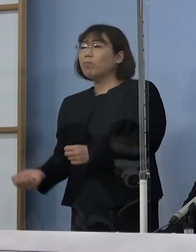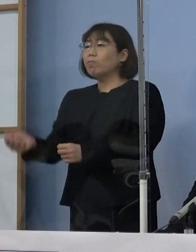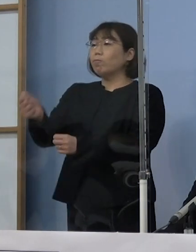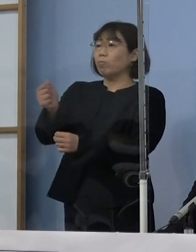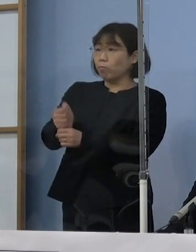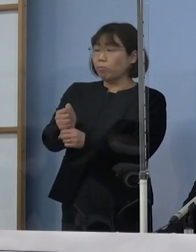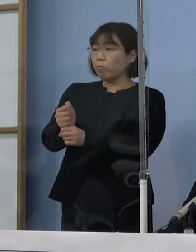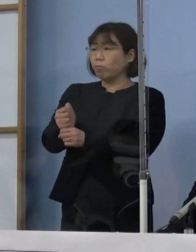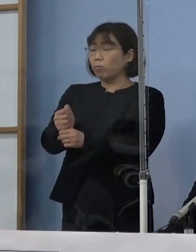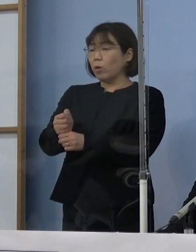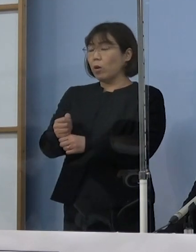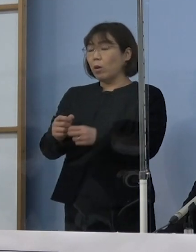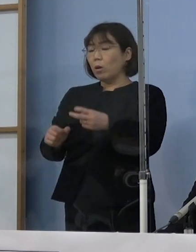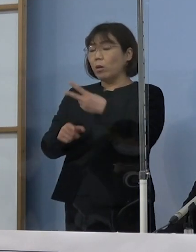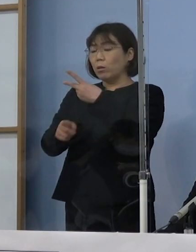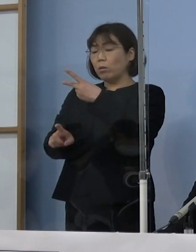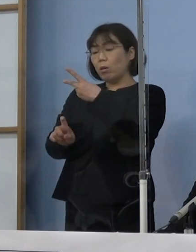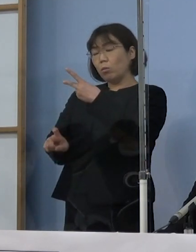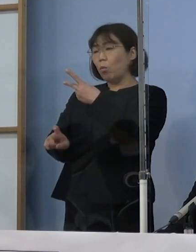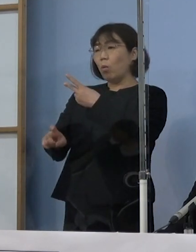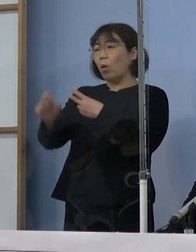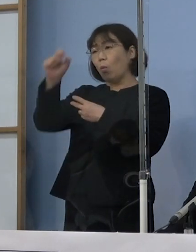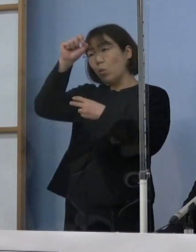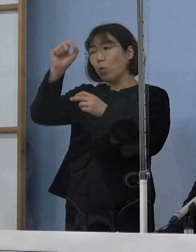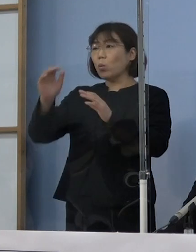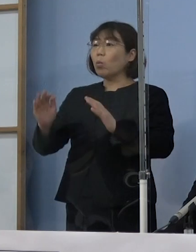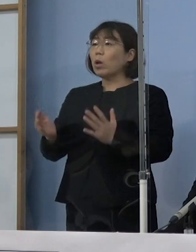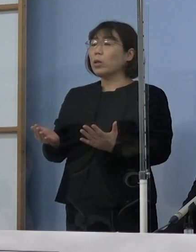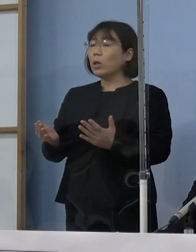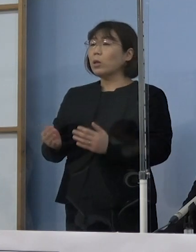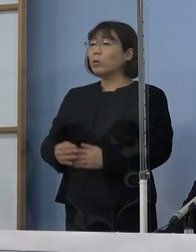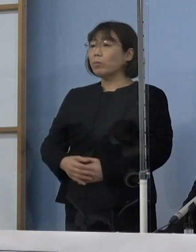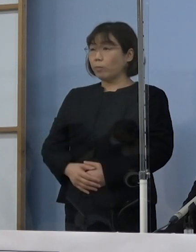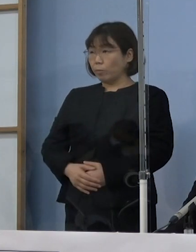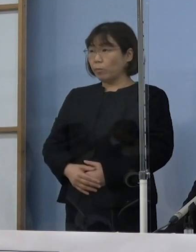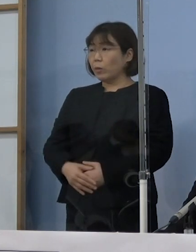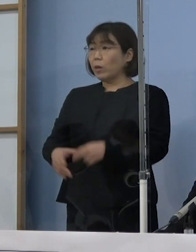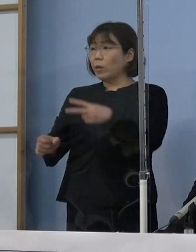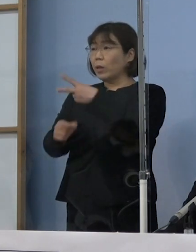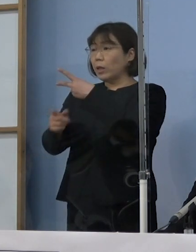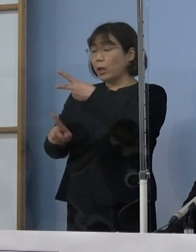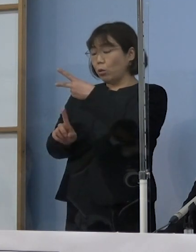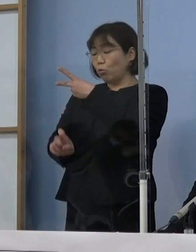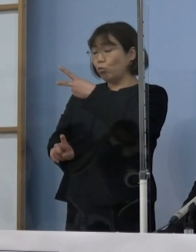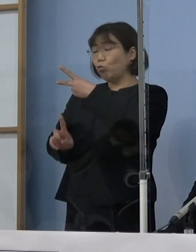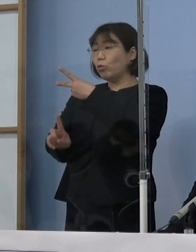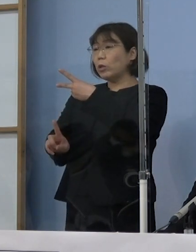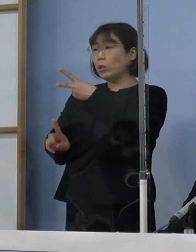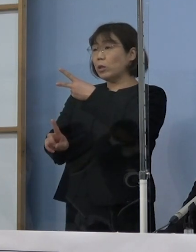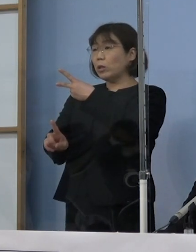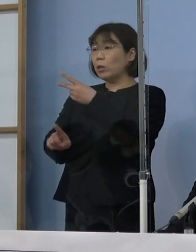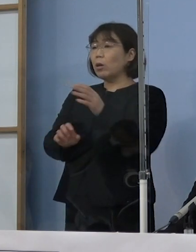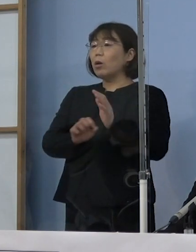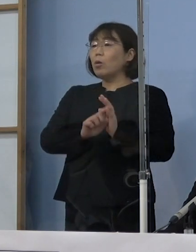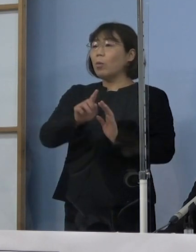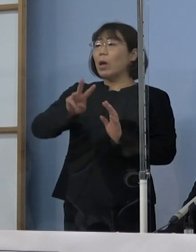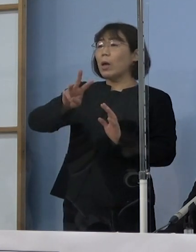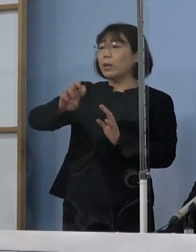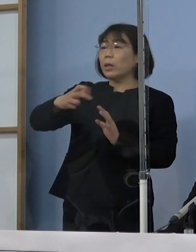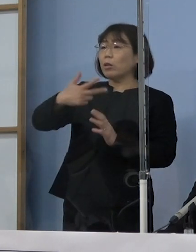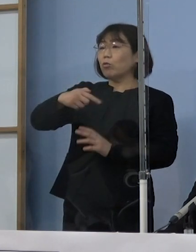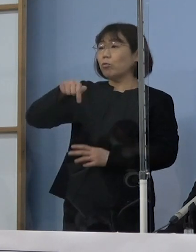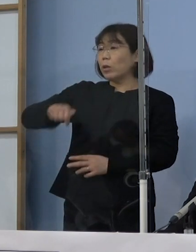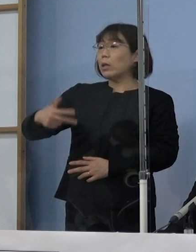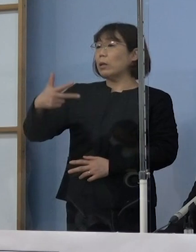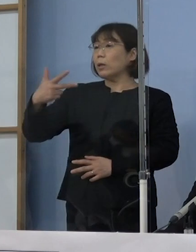と。で、10日も同じく症状なし。で、2月11日に 37.7 度の